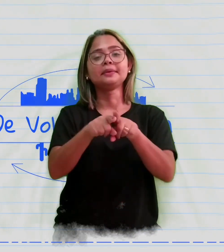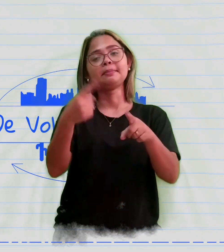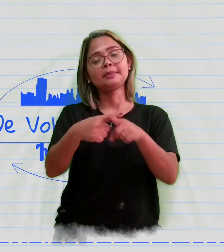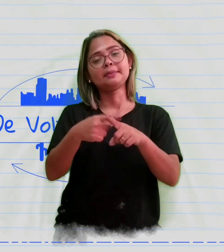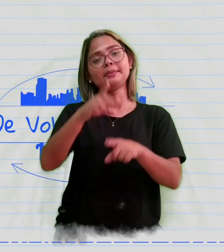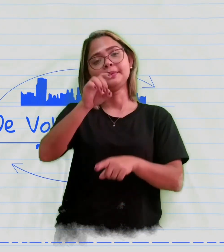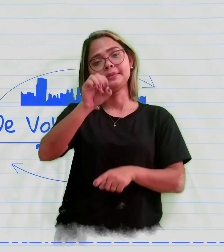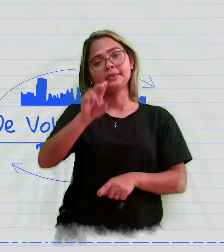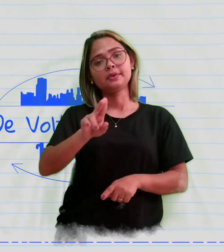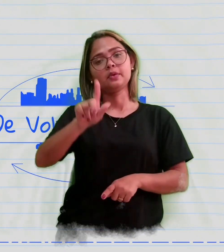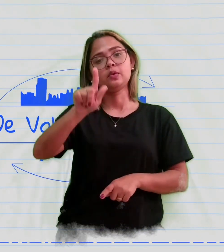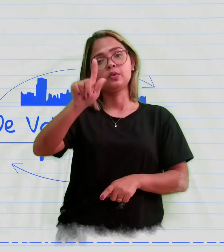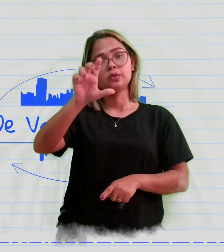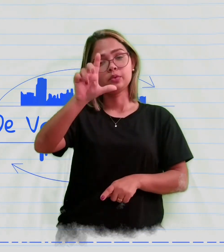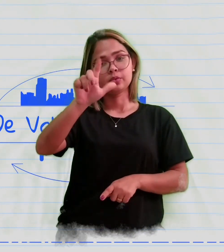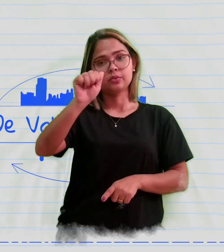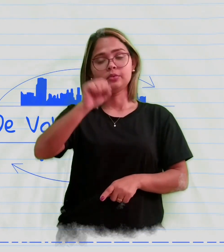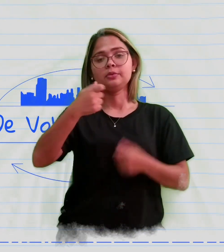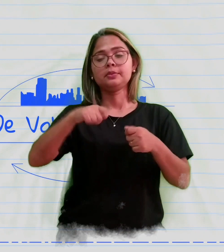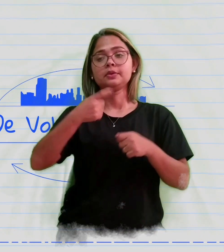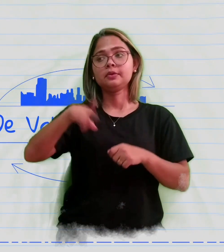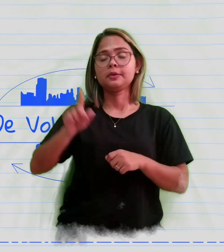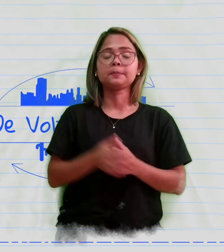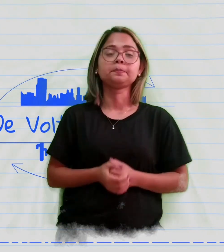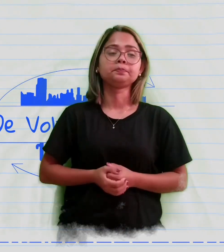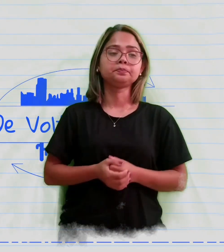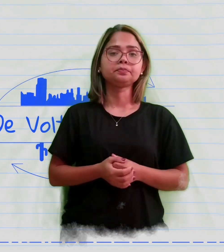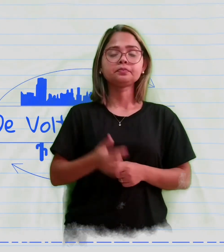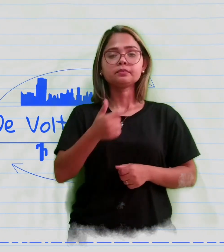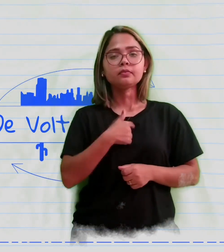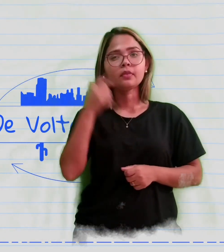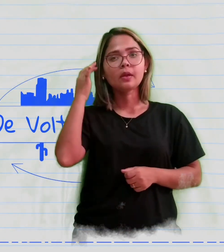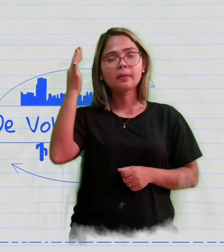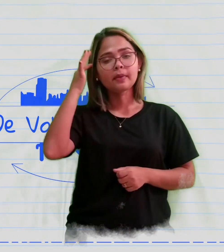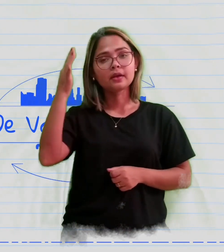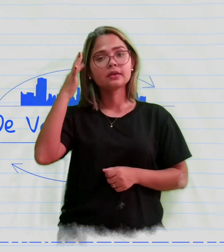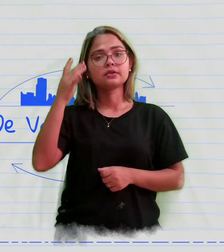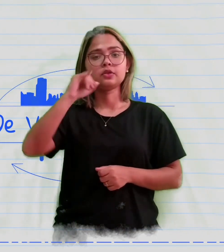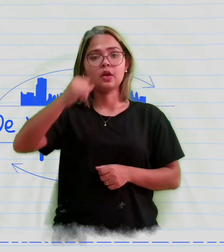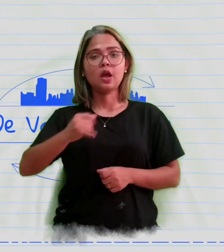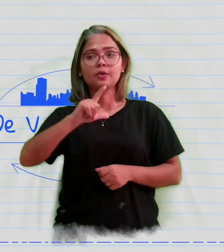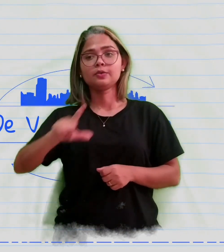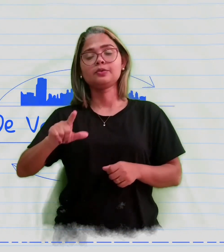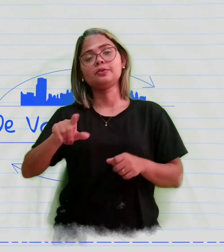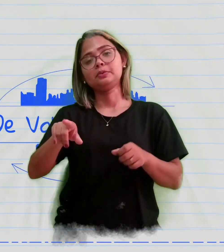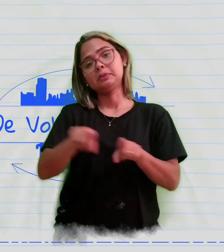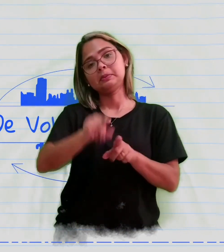Inclusive, @frandoces_massapê, sigam lá no Instagram. Isso, eu não imagino a Júlia Jandê. Eu também não. Eu não. Picturei